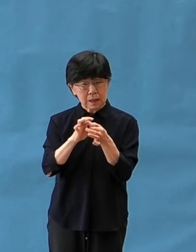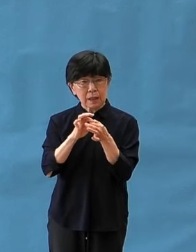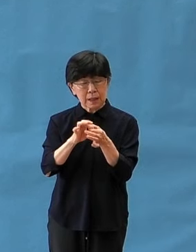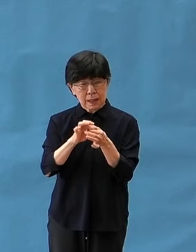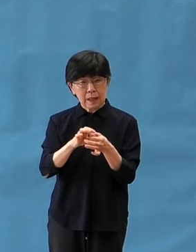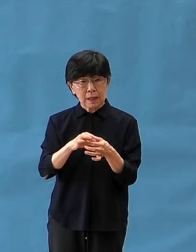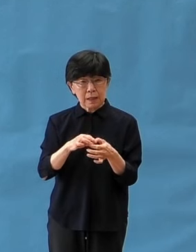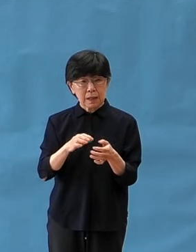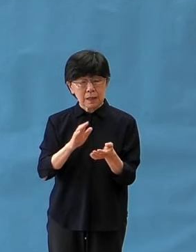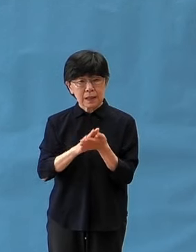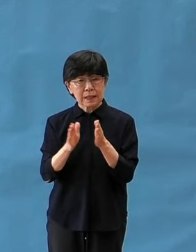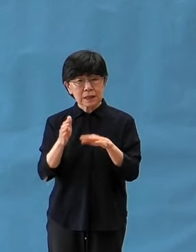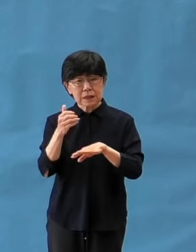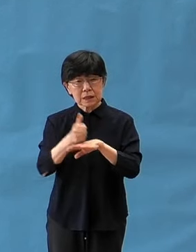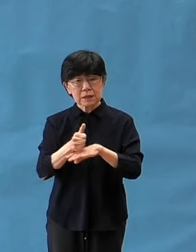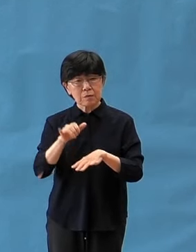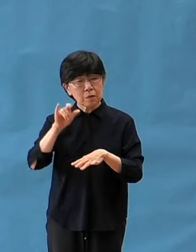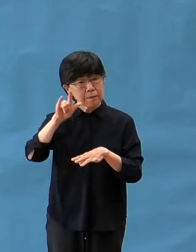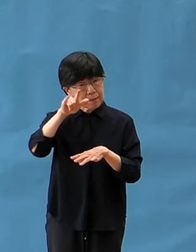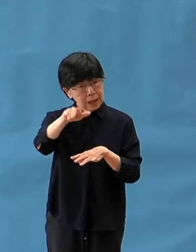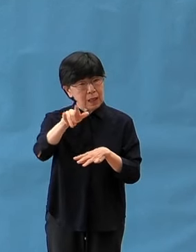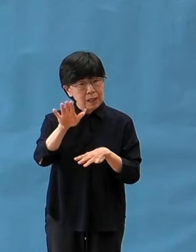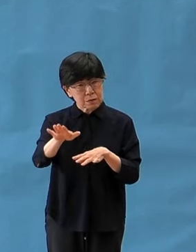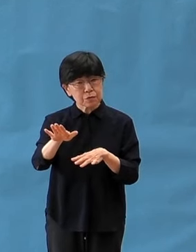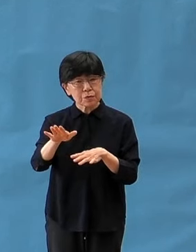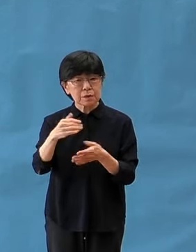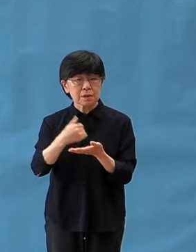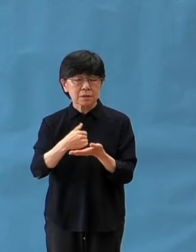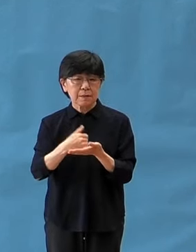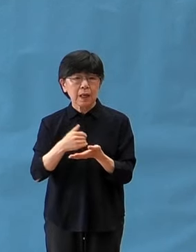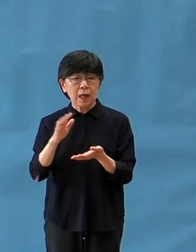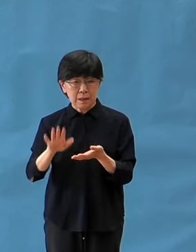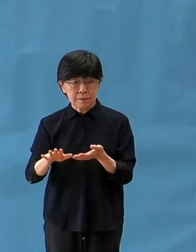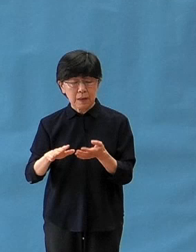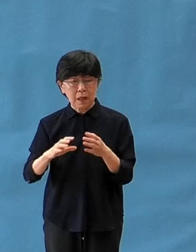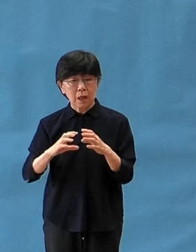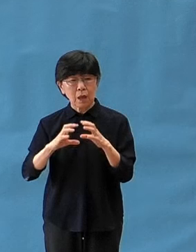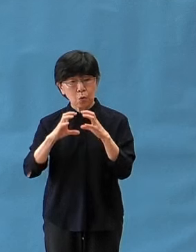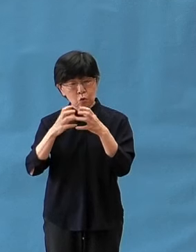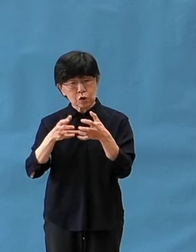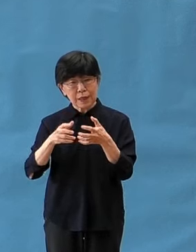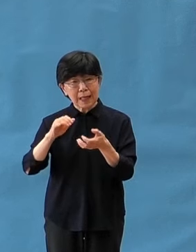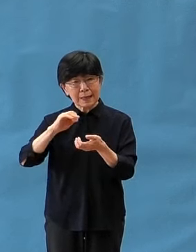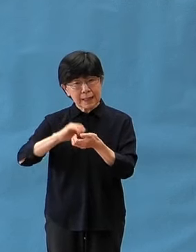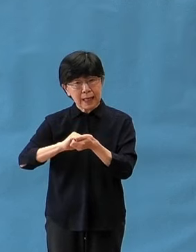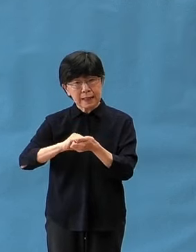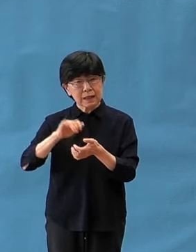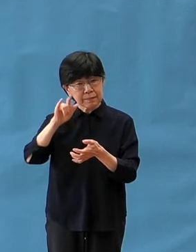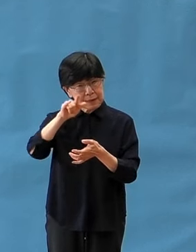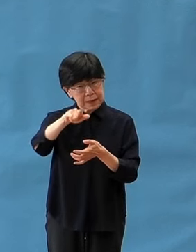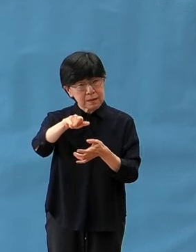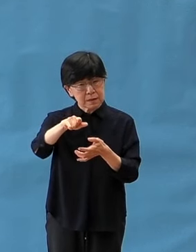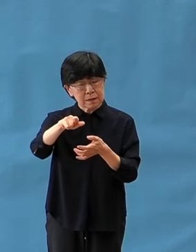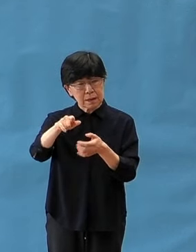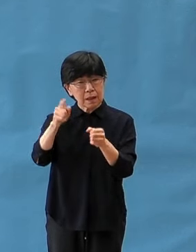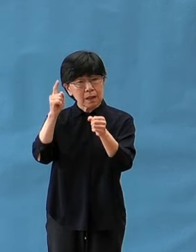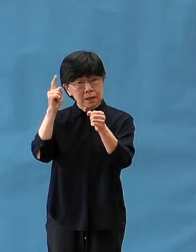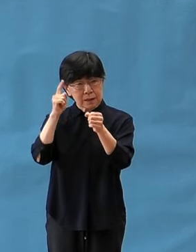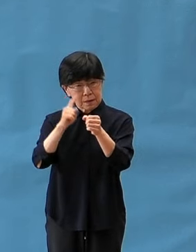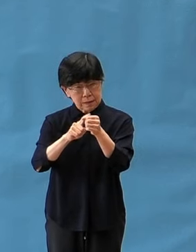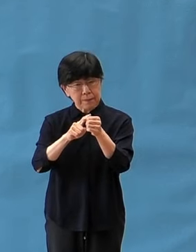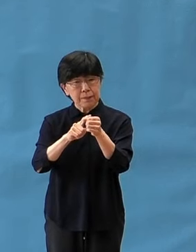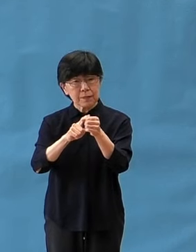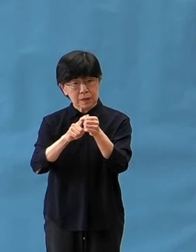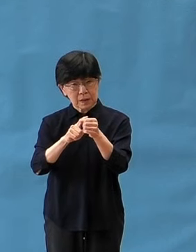の行かれる、あのベトナムに行かれるということでございますけれども、まあ、国際定期便就航に向けたあの知事の強い思